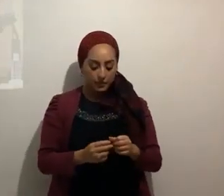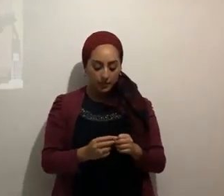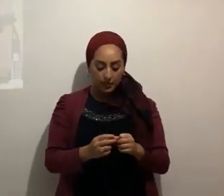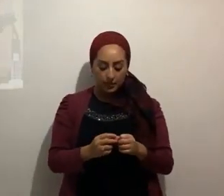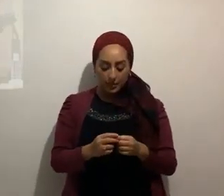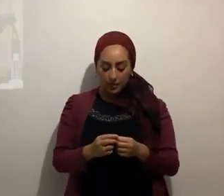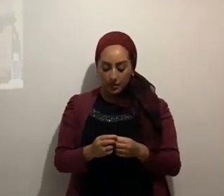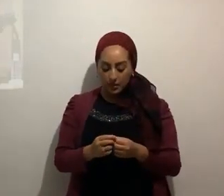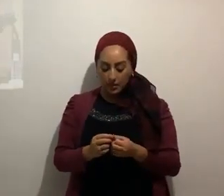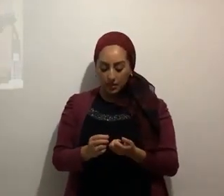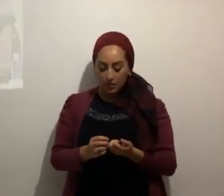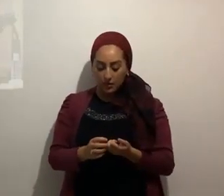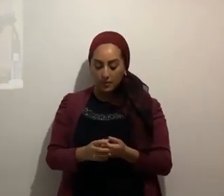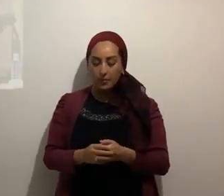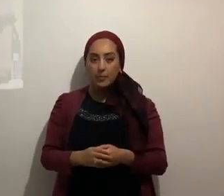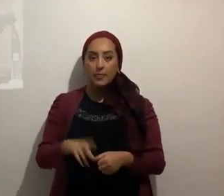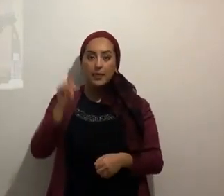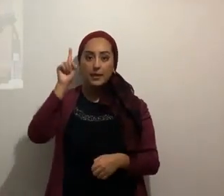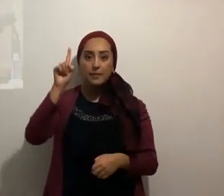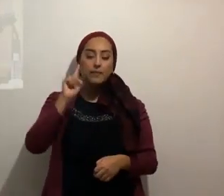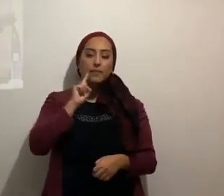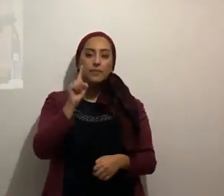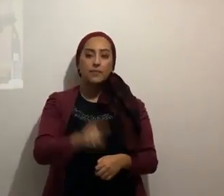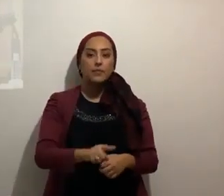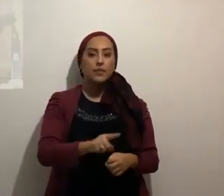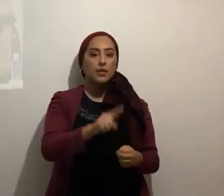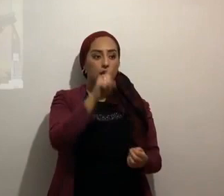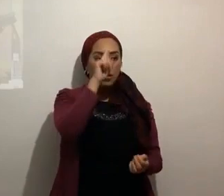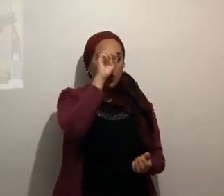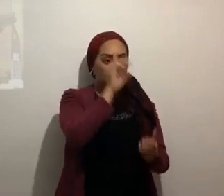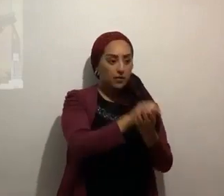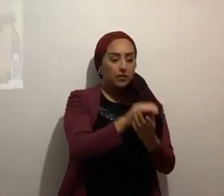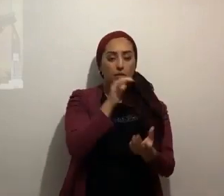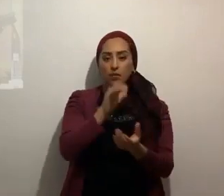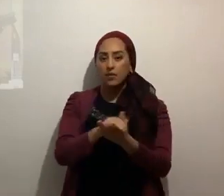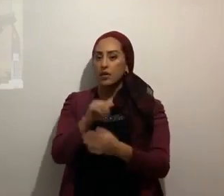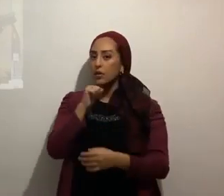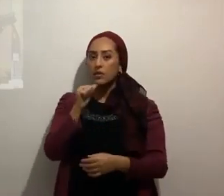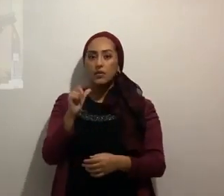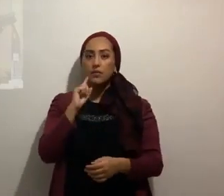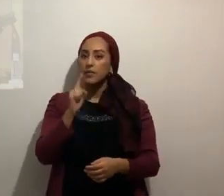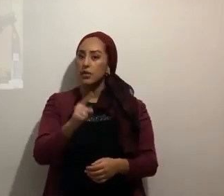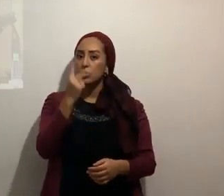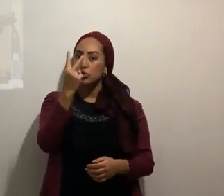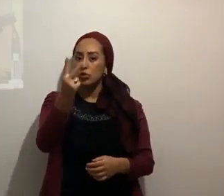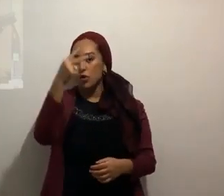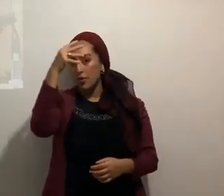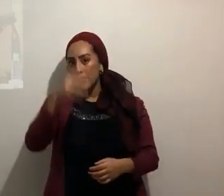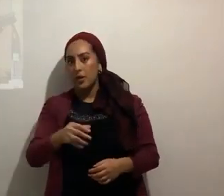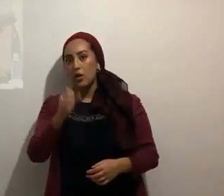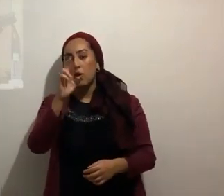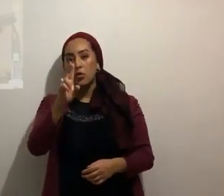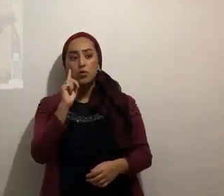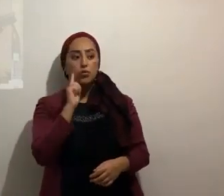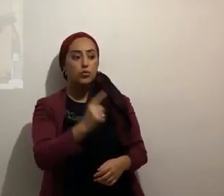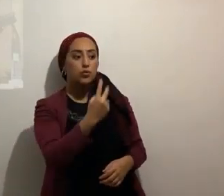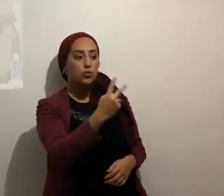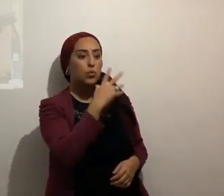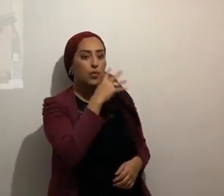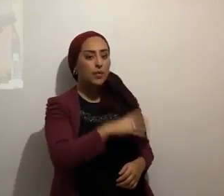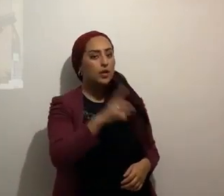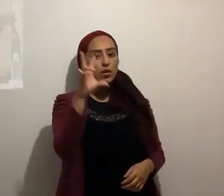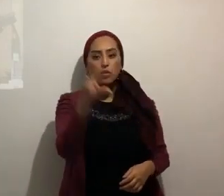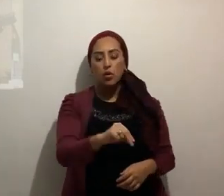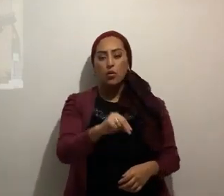¿Sí? Entonces, Él mandó marido y mujer, no mandó dos hombres o dos mujeres, no,